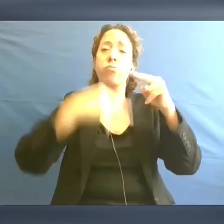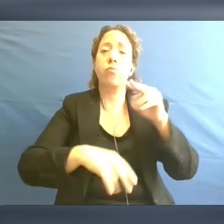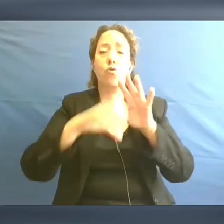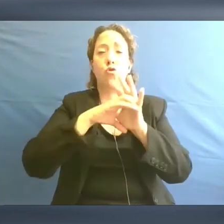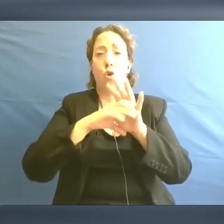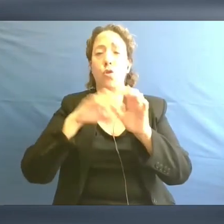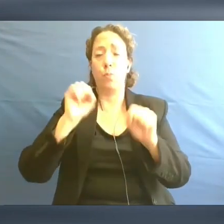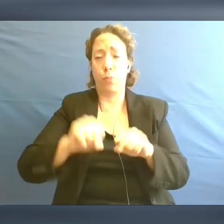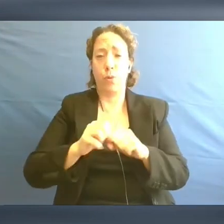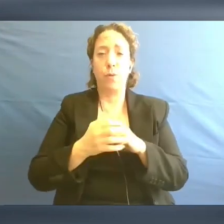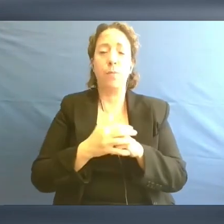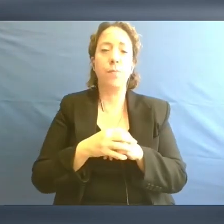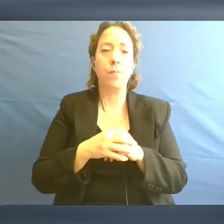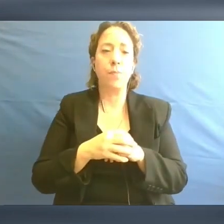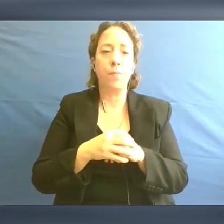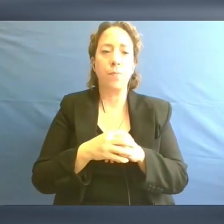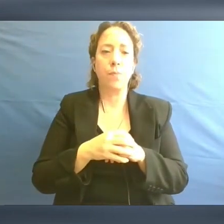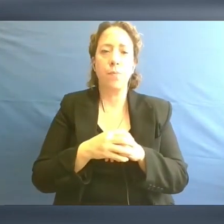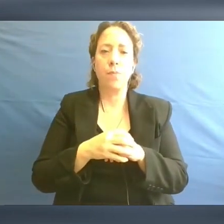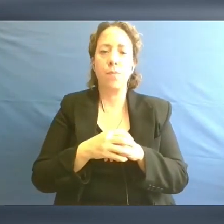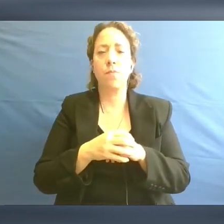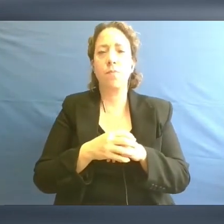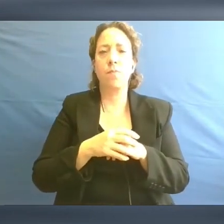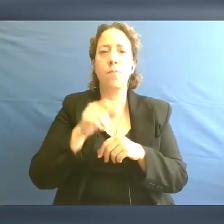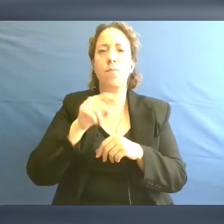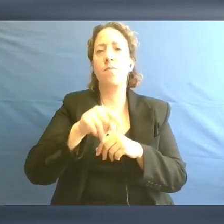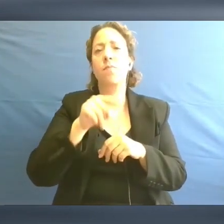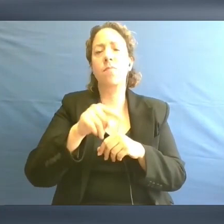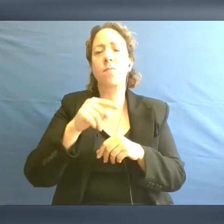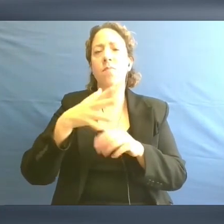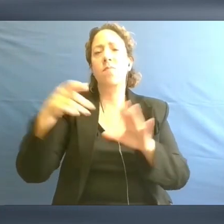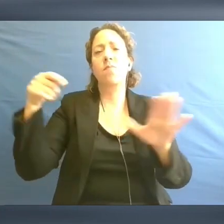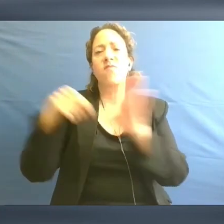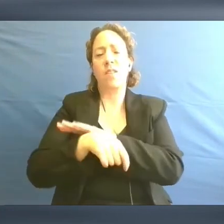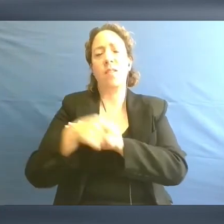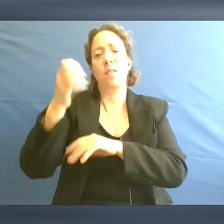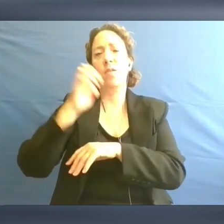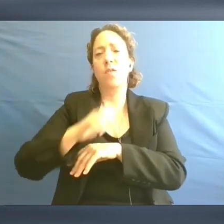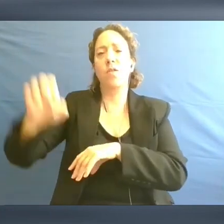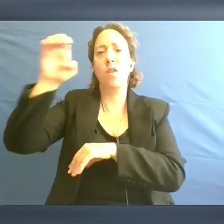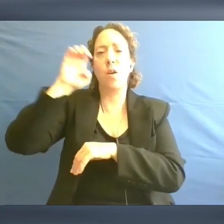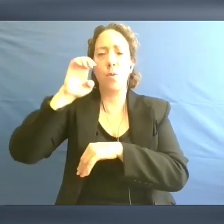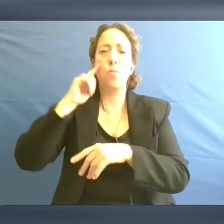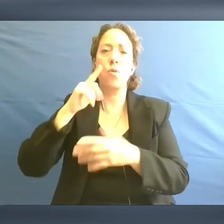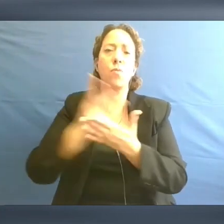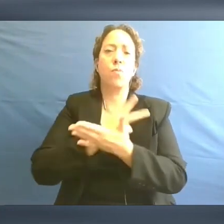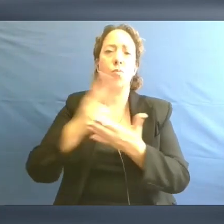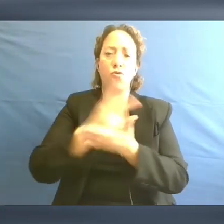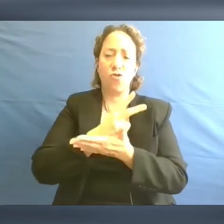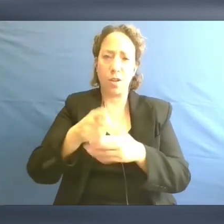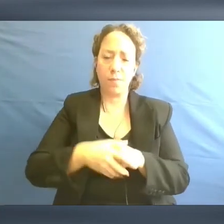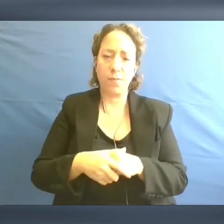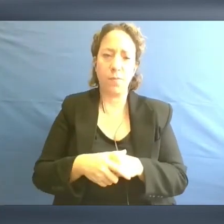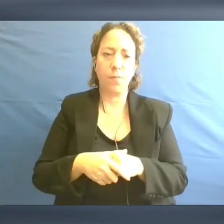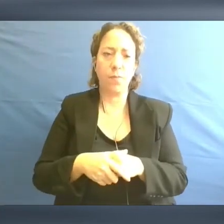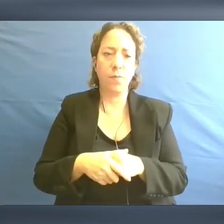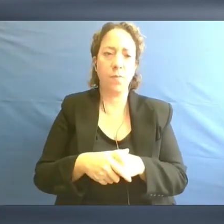github.com/siteimprove/alpha, puisqu'il a été écrit en partie financé par l'Union européenne dans le cadre du projet YTool.